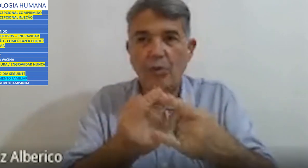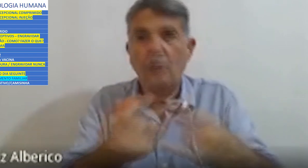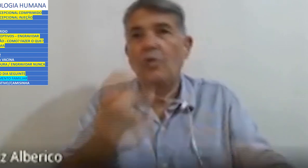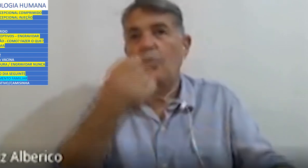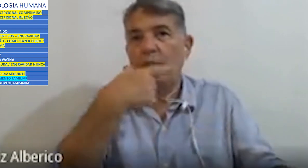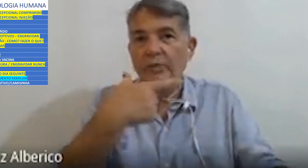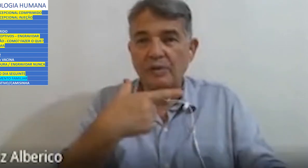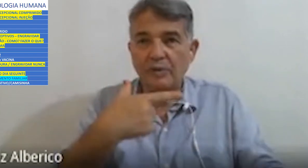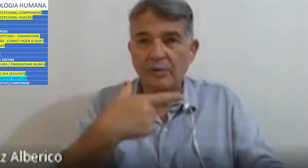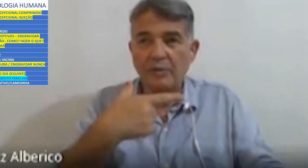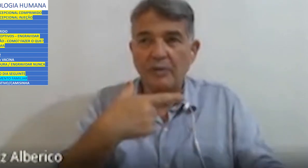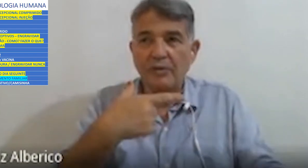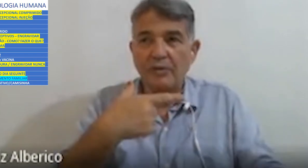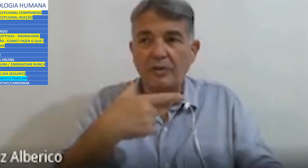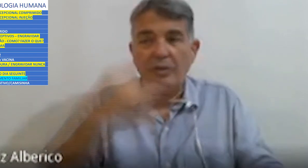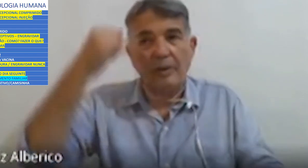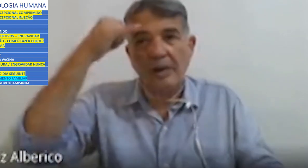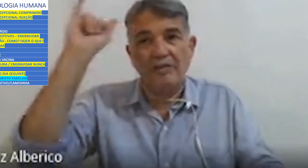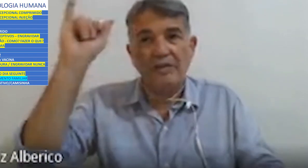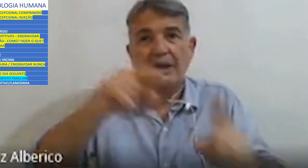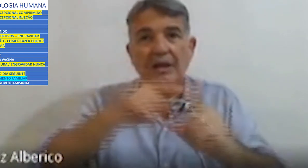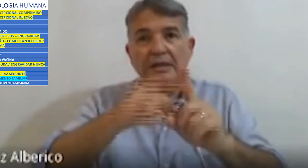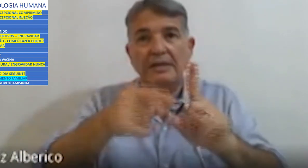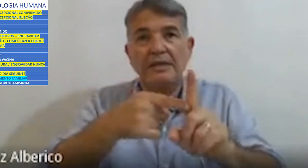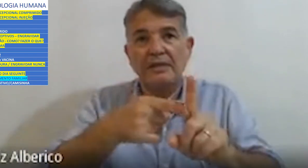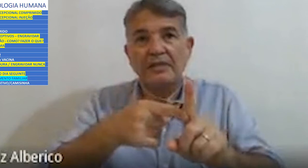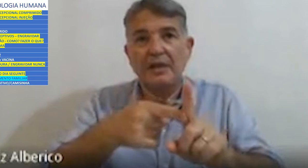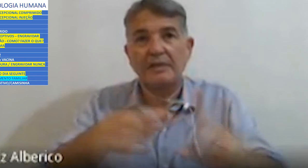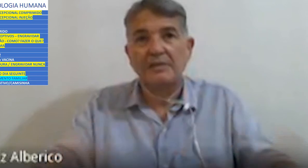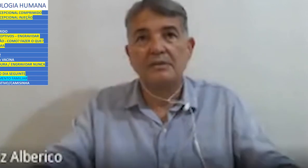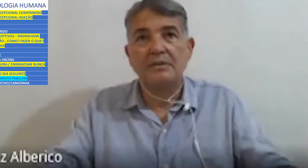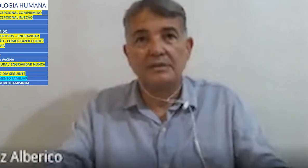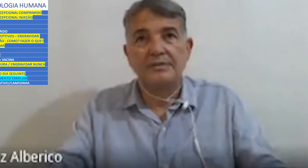Ou o comprimido. Para evitar engravidar.